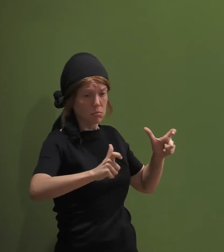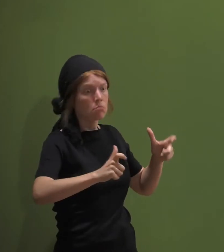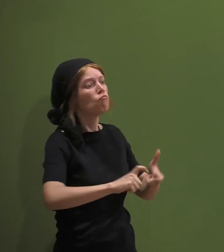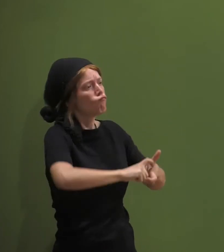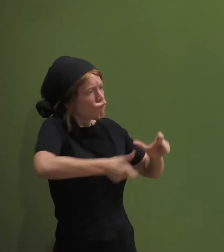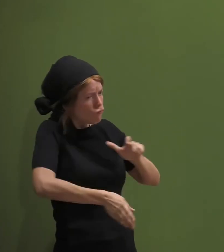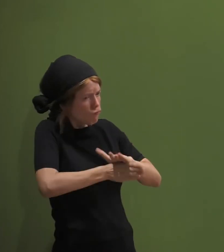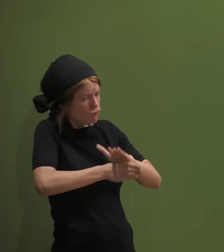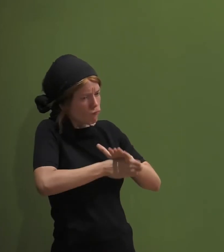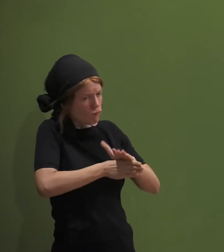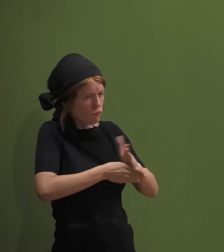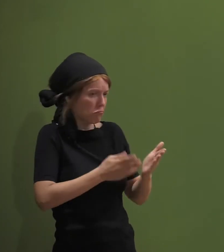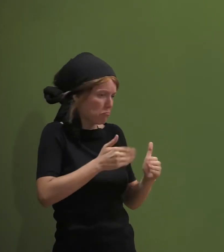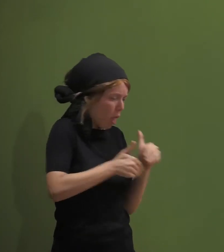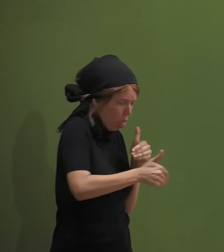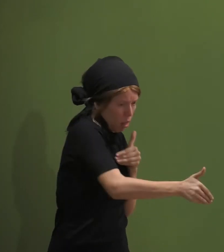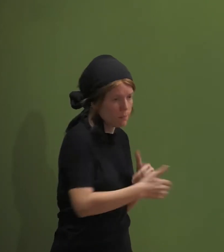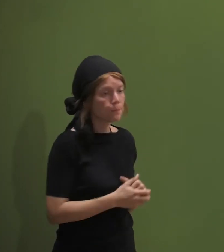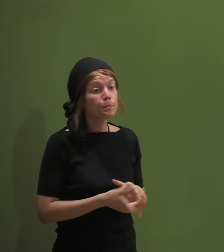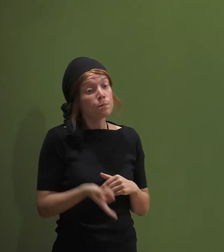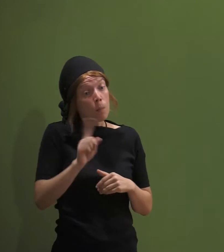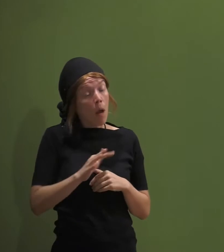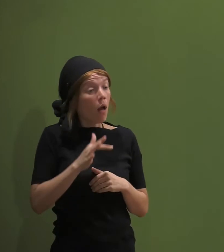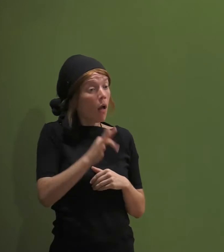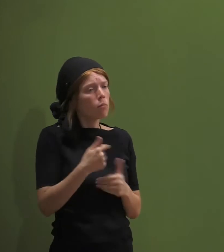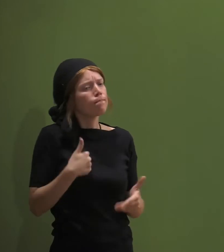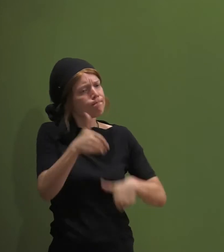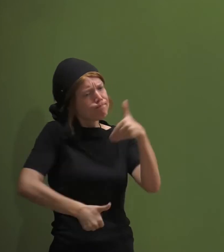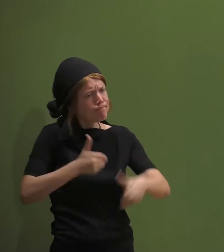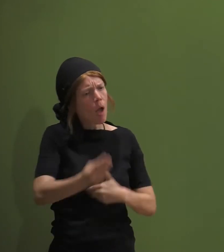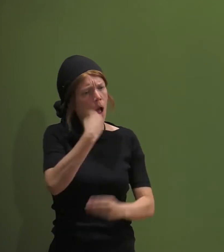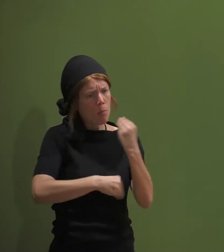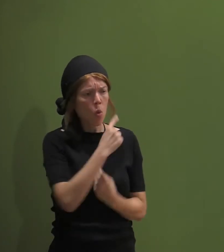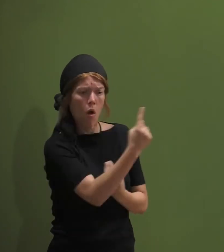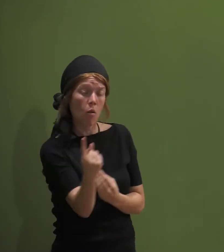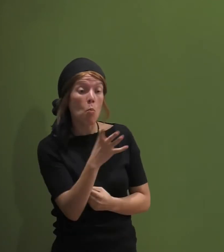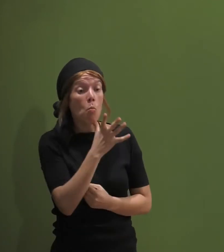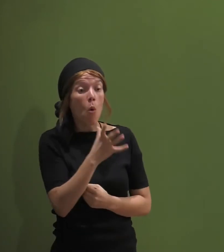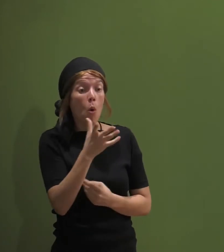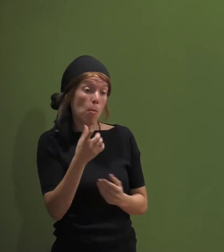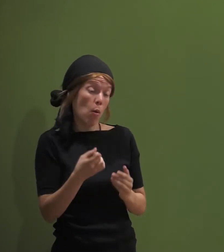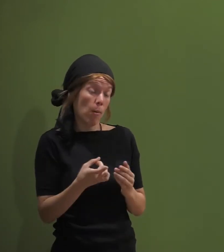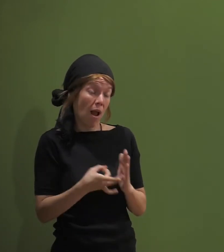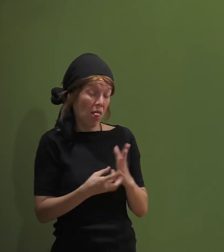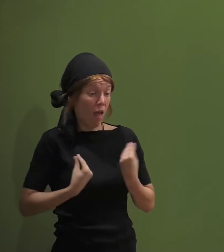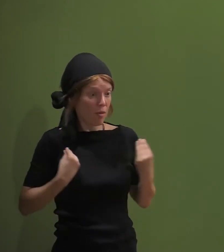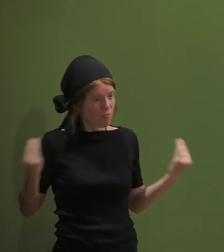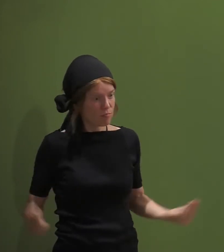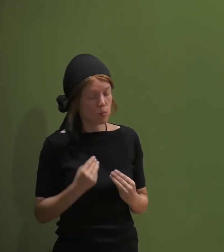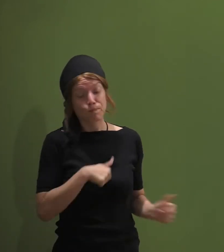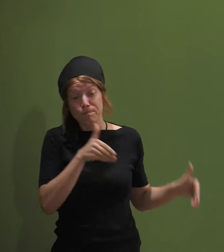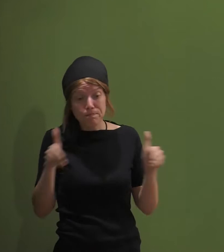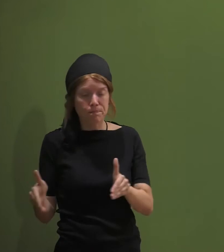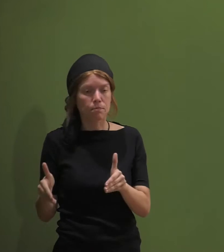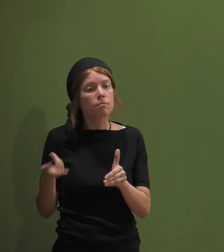de crecer en el corto o medio plazo, y que además demanda más alimentos por persona debido a la mejora del nivel de vida. En el otro